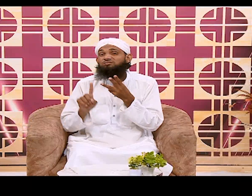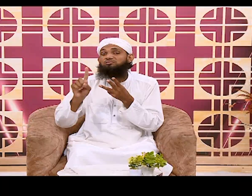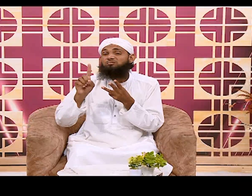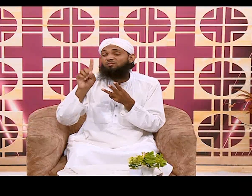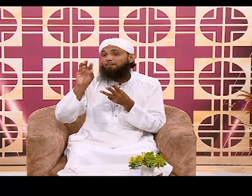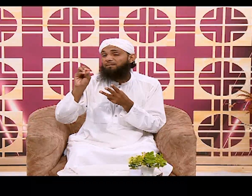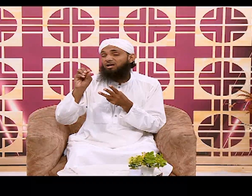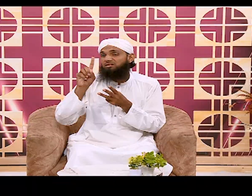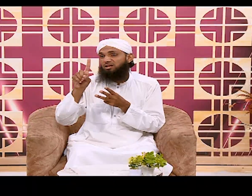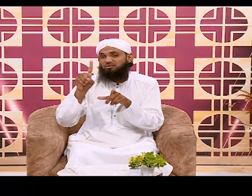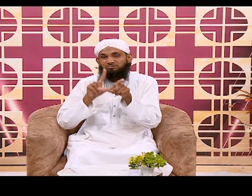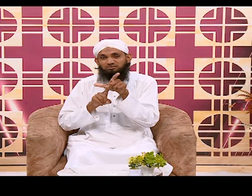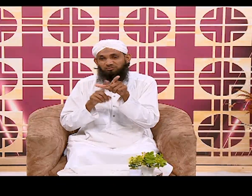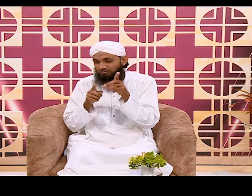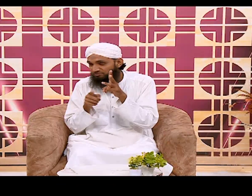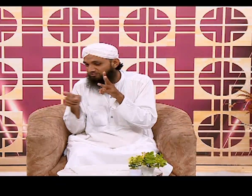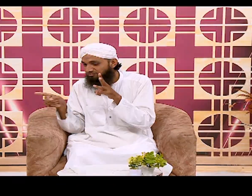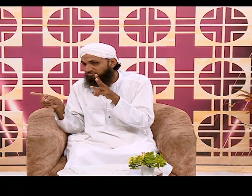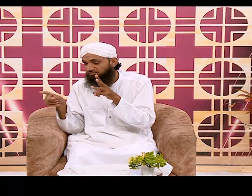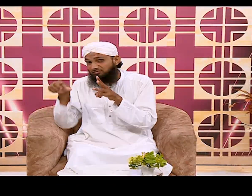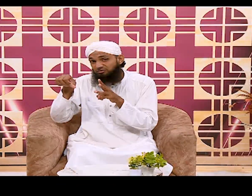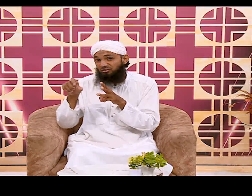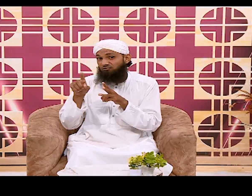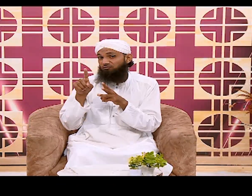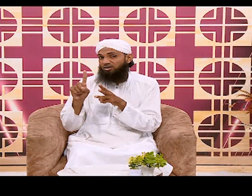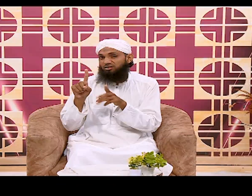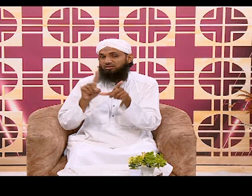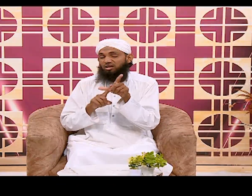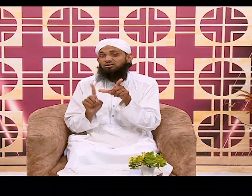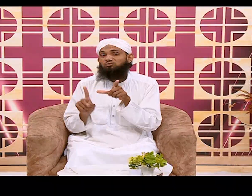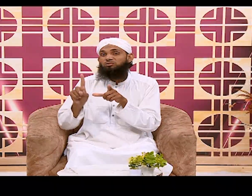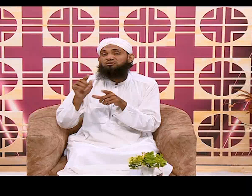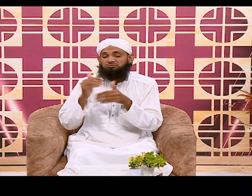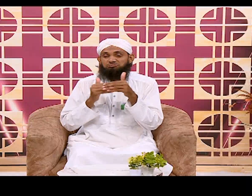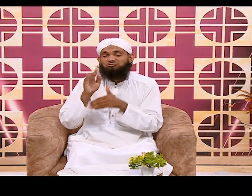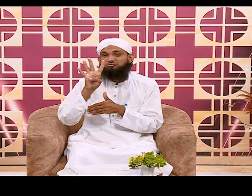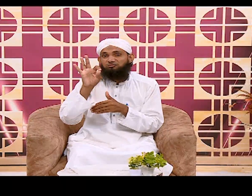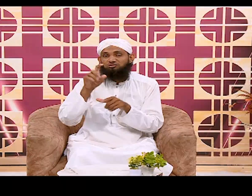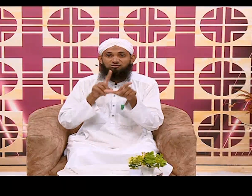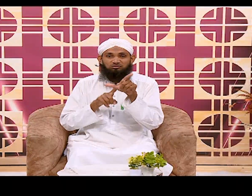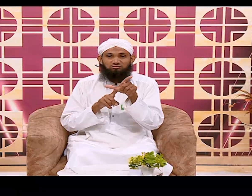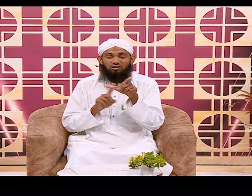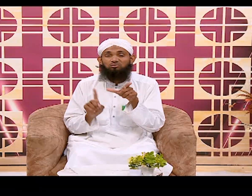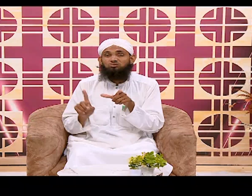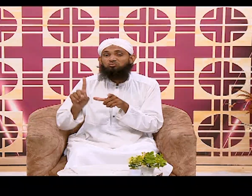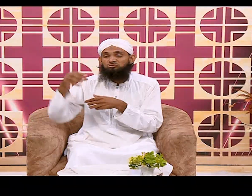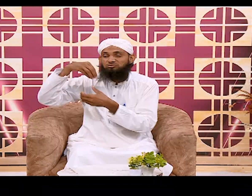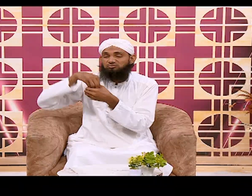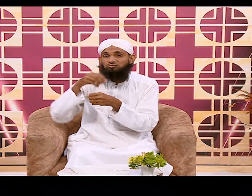لے کر 91 سال کی عمر مبارک تک، یعنی کل 40 سال۔ اس عرصہ میں حضور غوث پاک رحمت اللہ علیہ